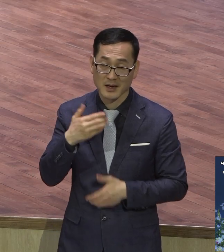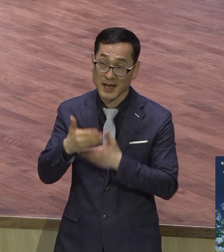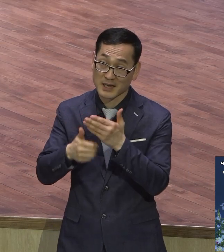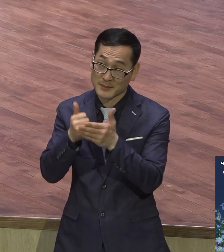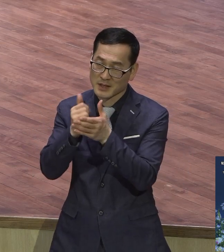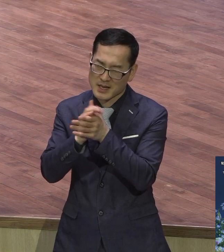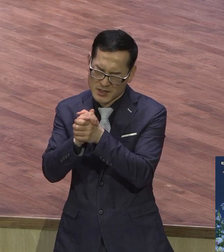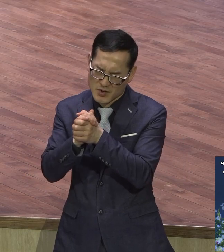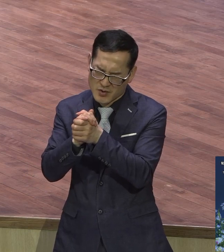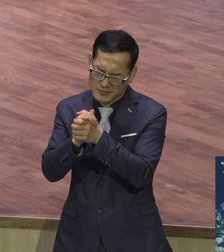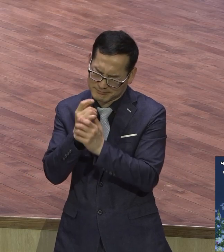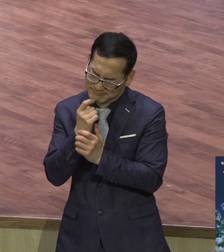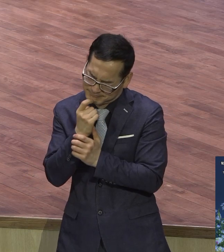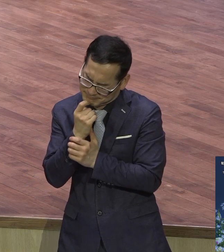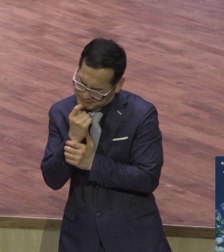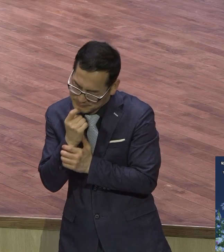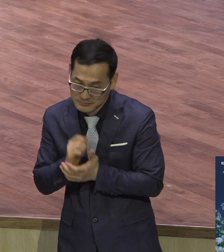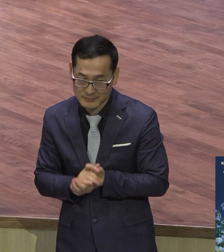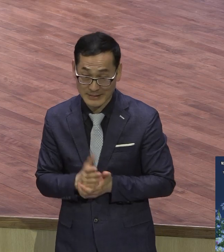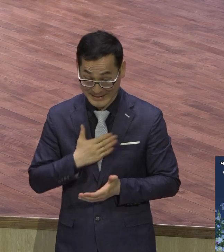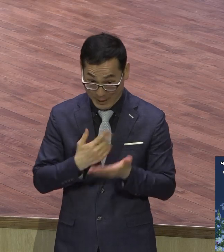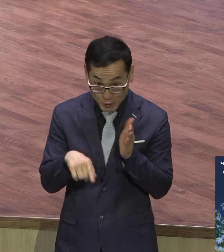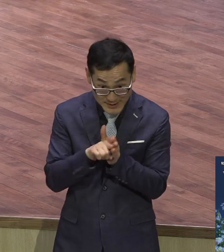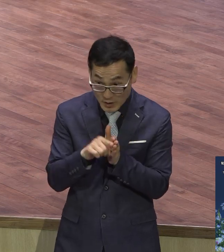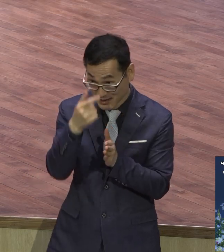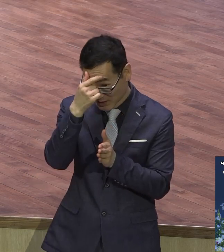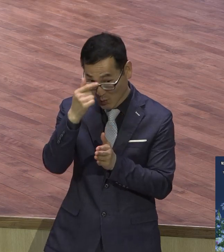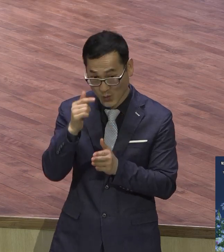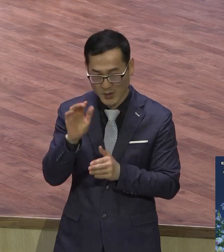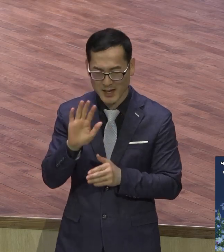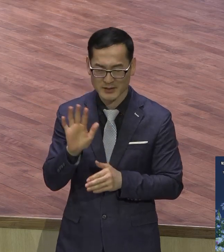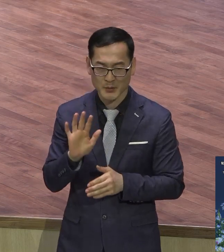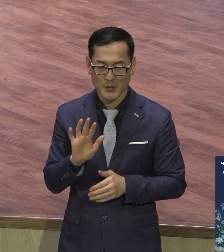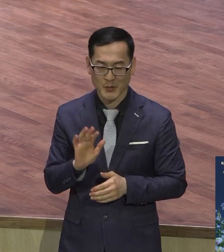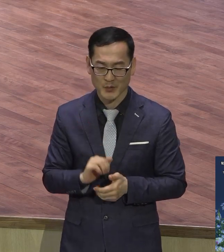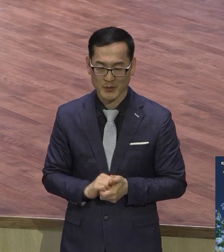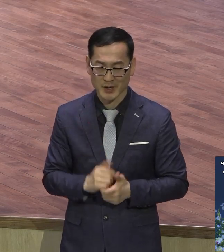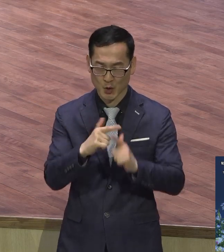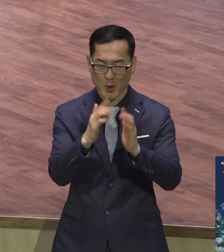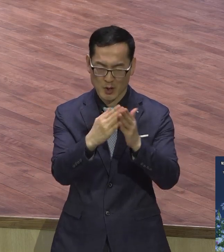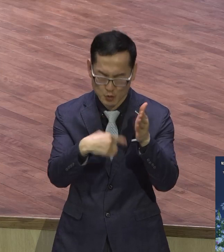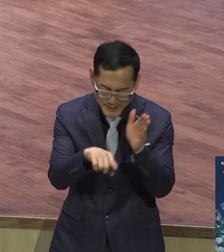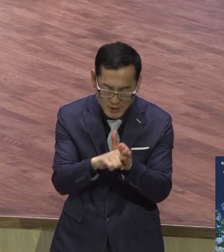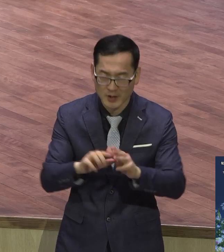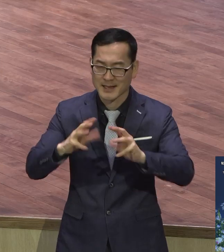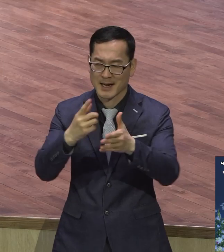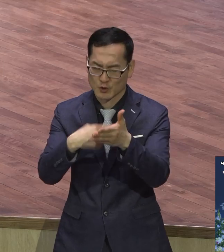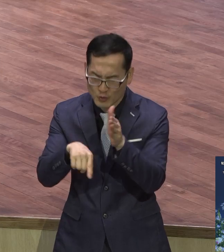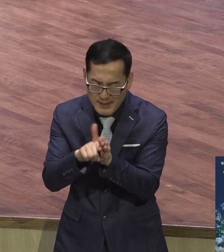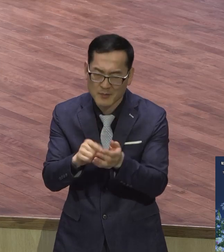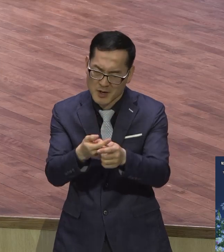나를 위해서 기도 안 했어요. 하나님 그렇게 기도하지 않아서 교회를 위해서 나라를 위해서 그렇게